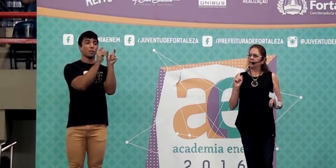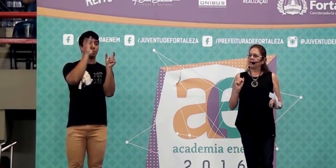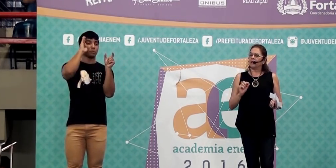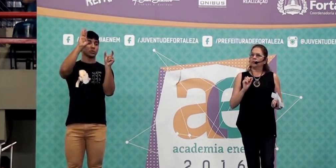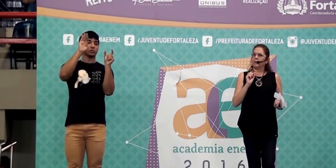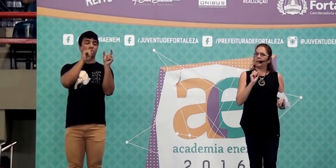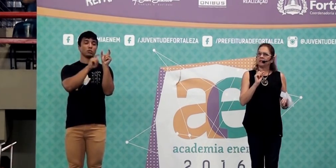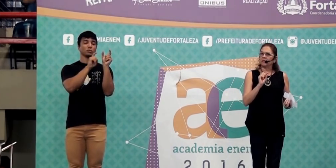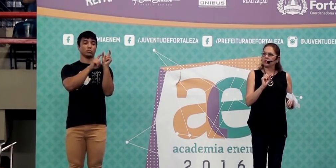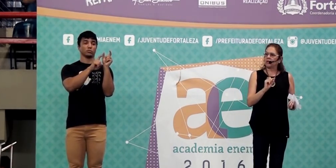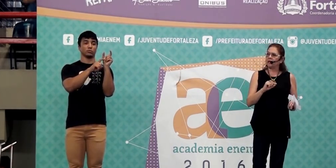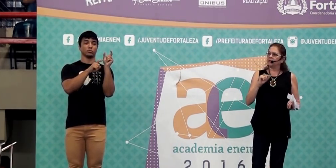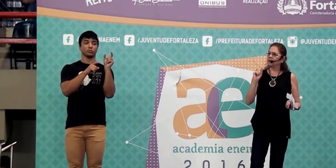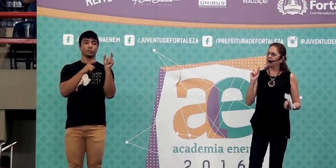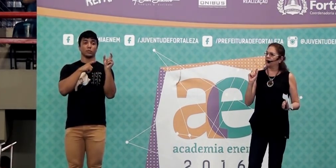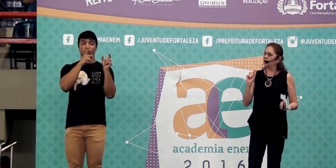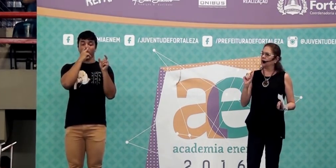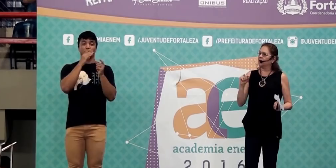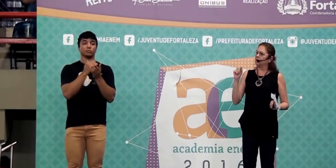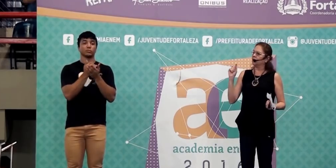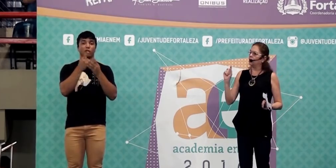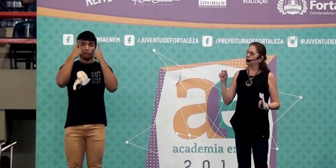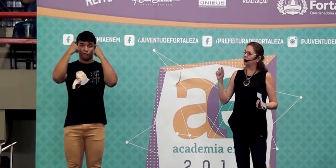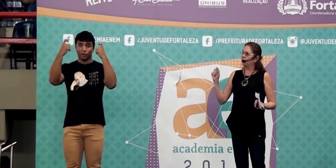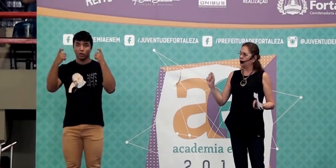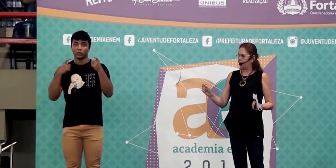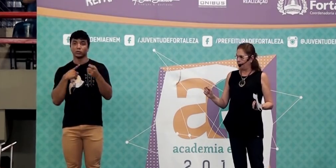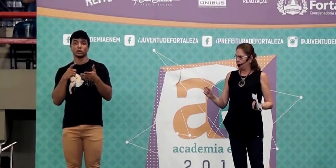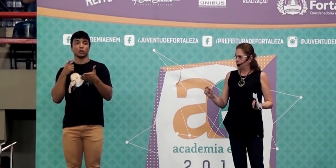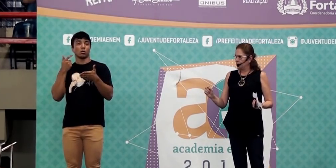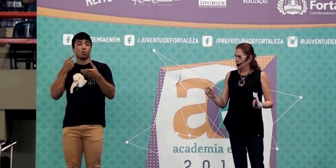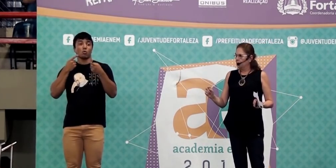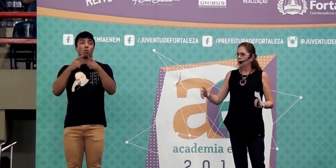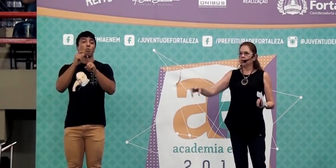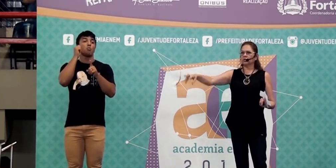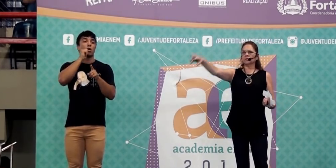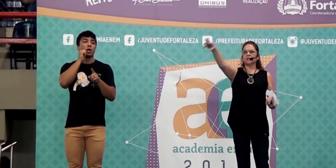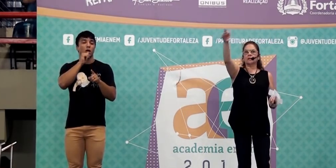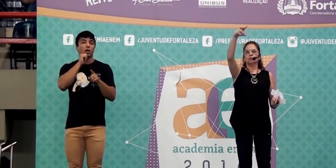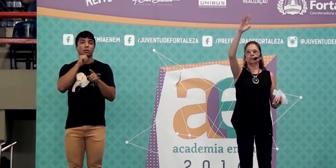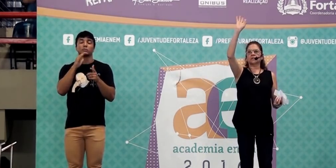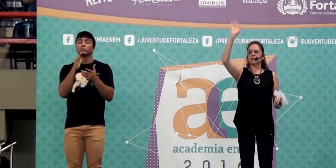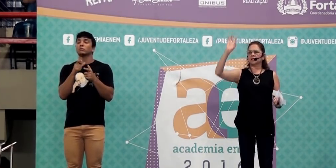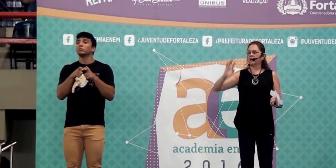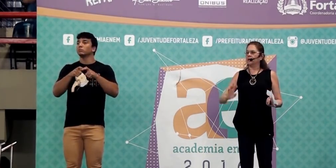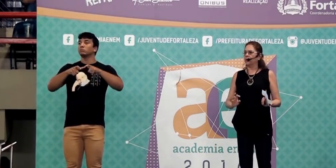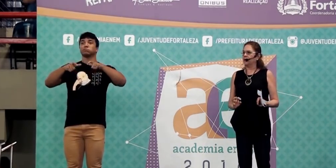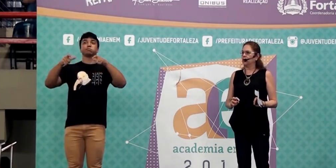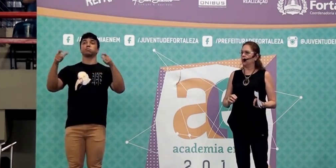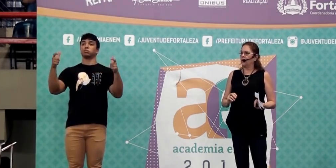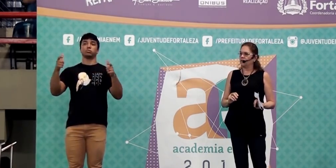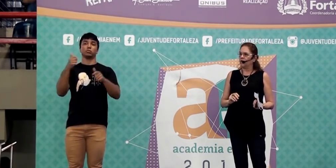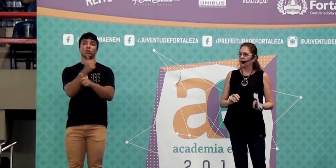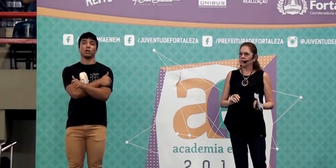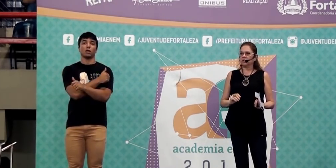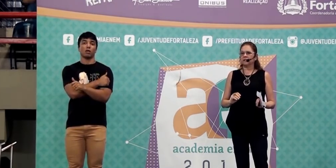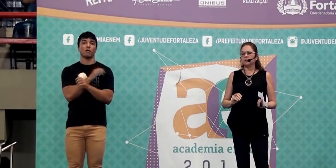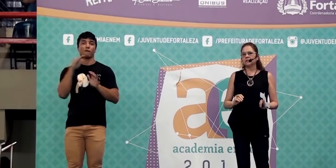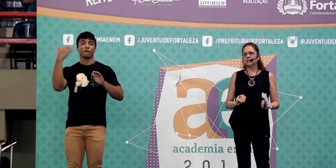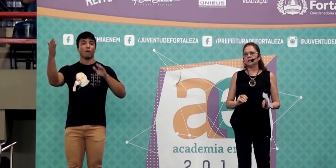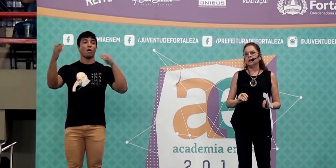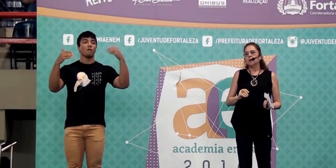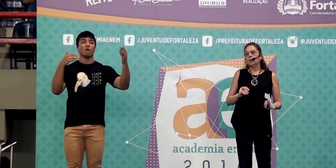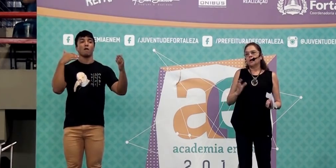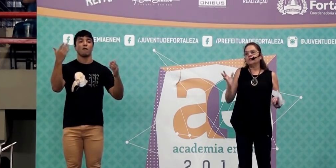do ano passado, a persistência da violência contra a mulher. Muitos alunos que saíram aí rua fora